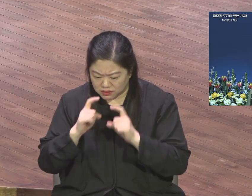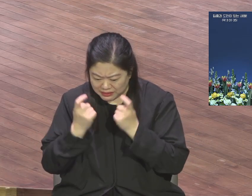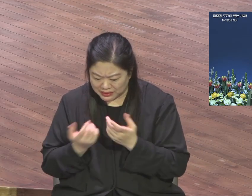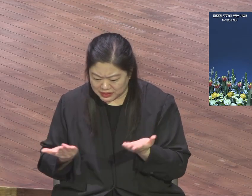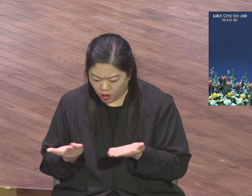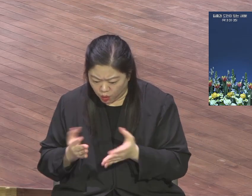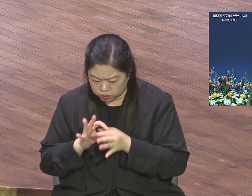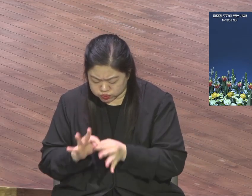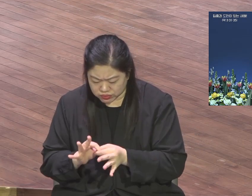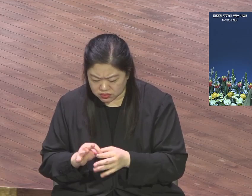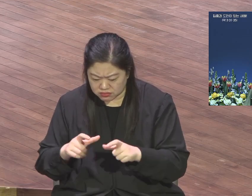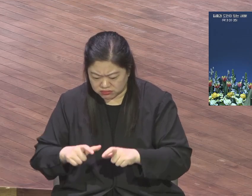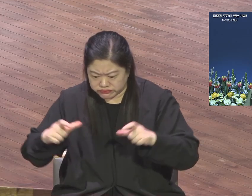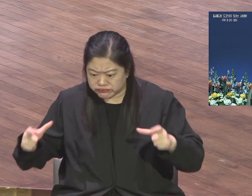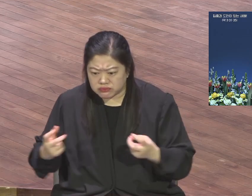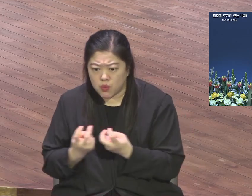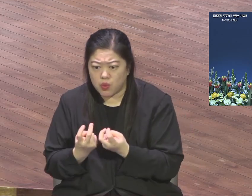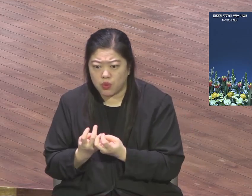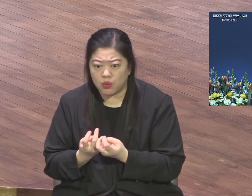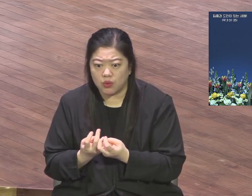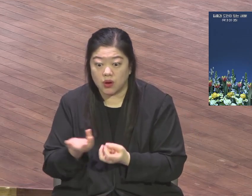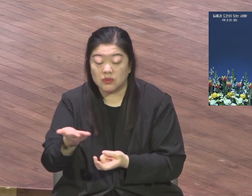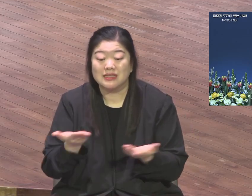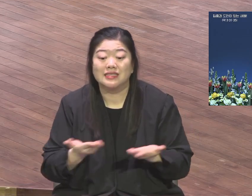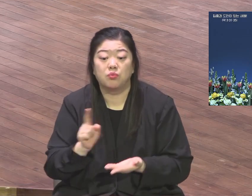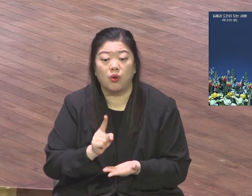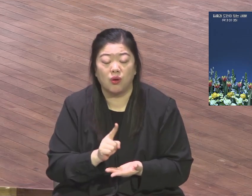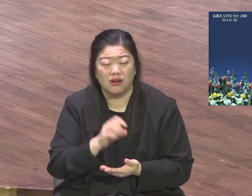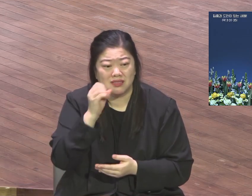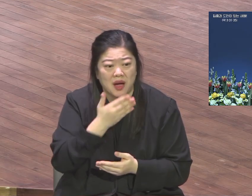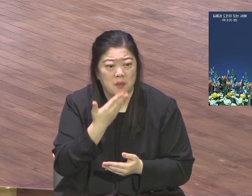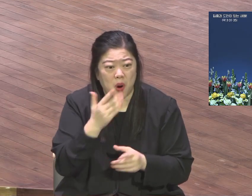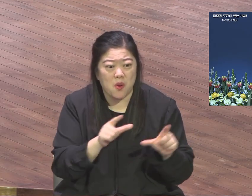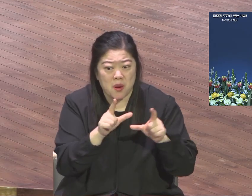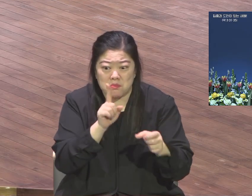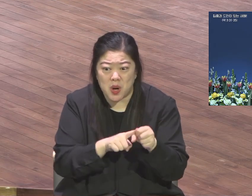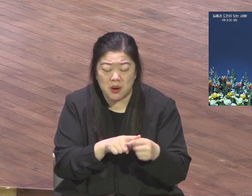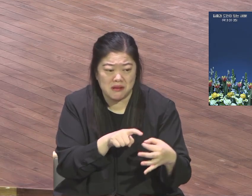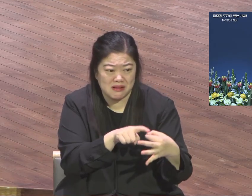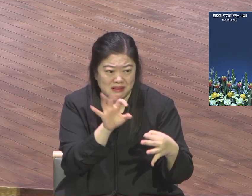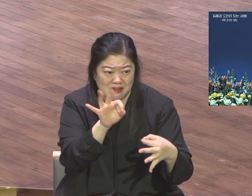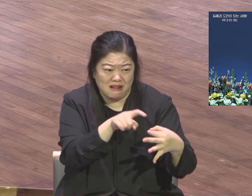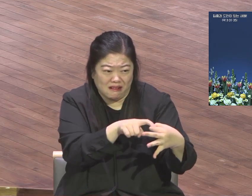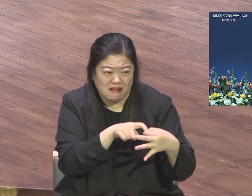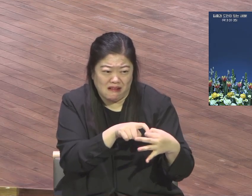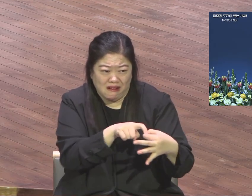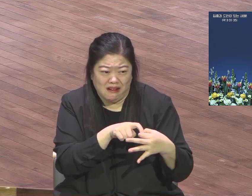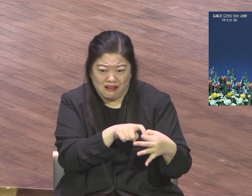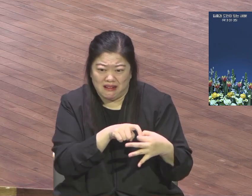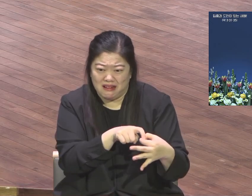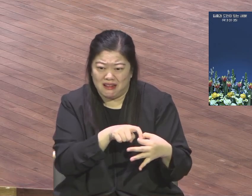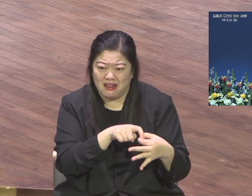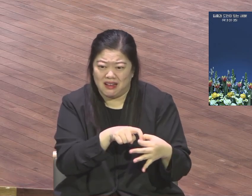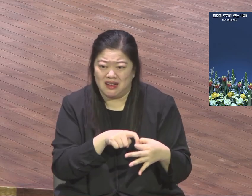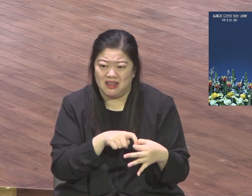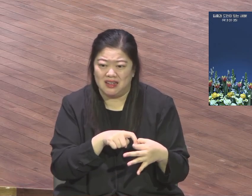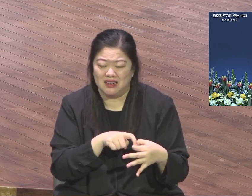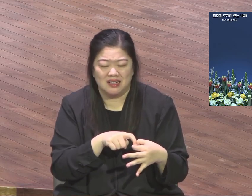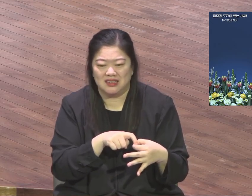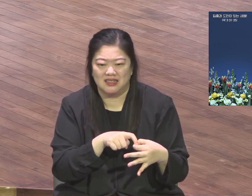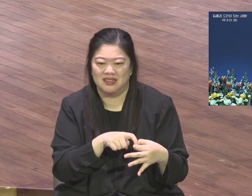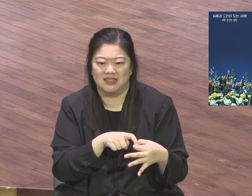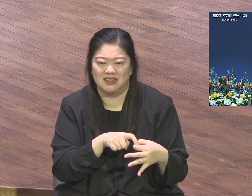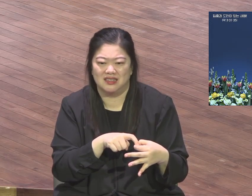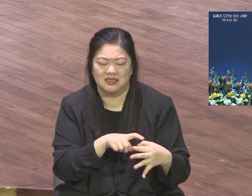막연하게 그냥 월급 받기 위해서 월급쟁이로 그냥 그렇게 불신자들처럼 지루하게 답답하게 그